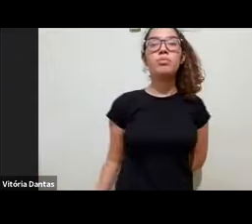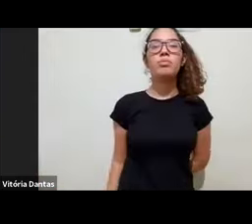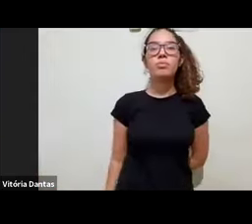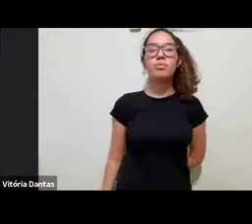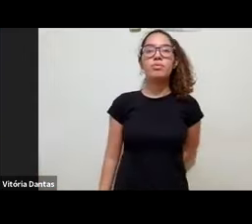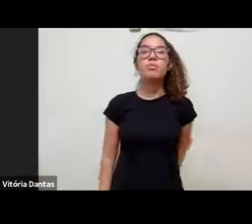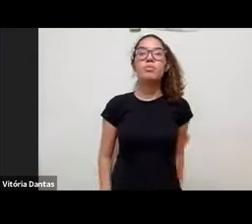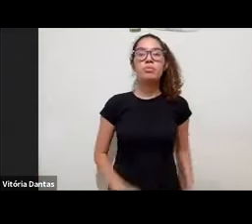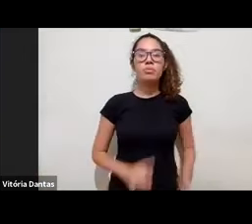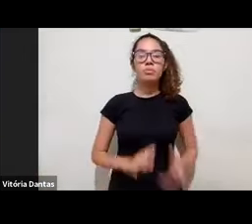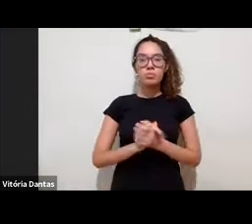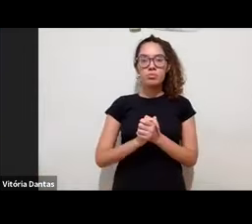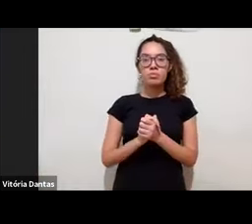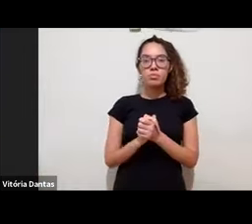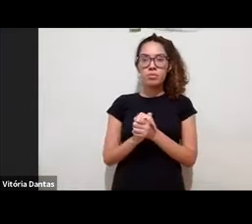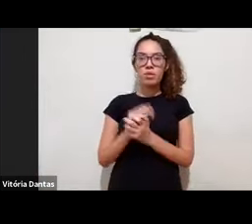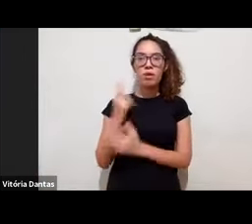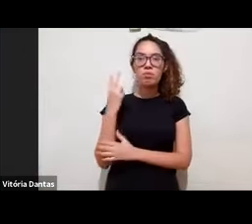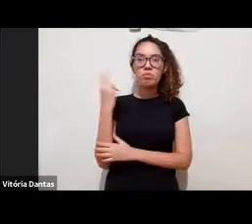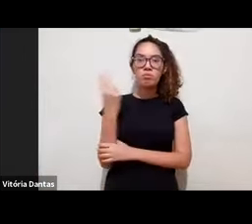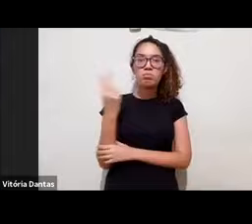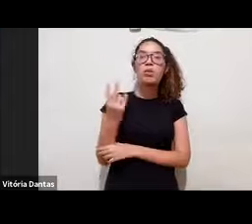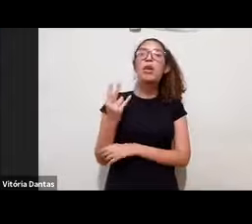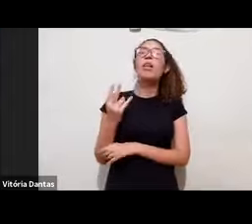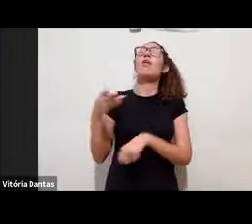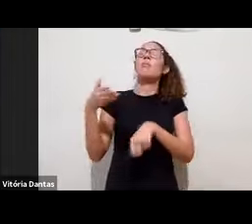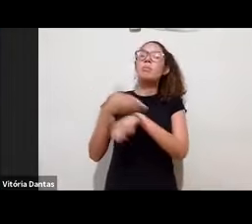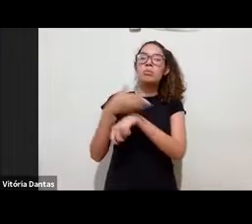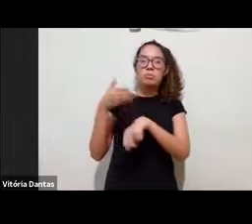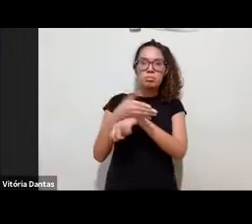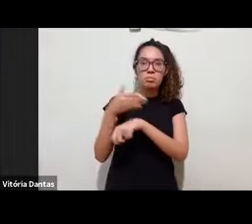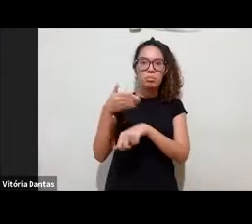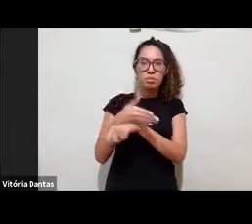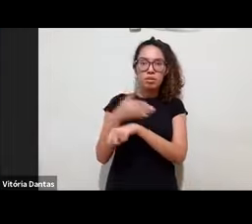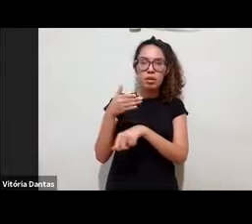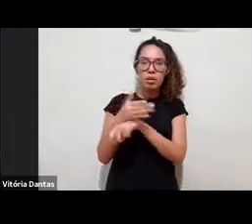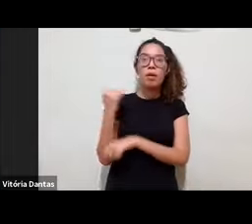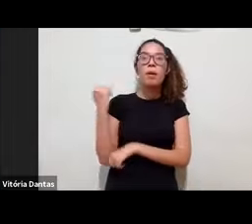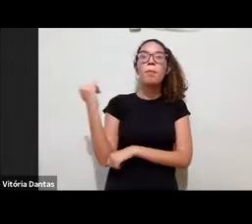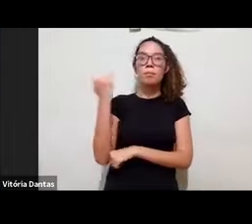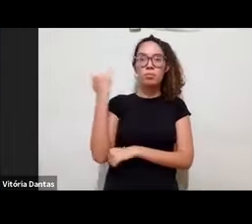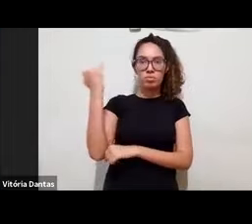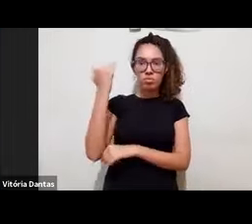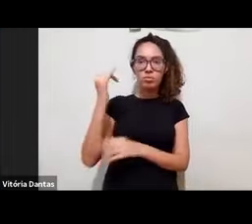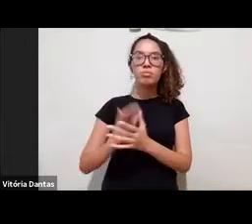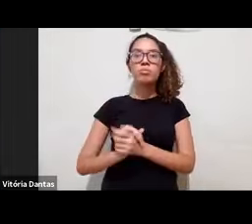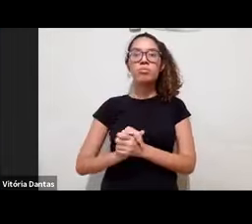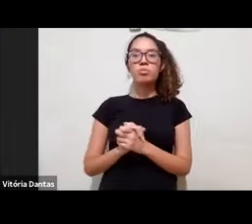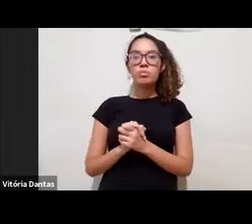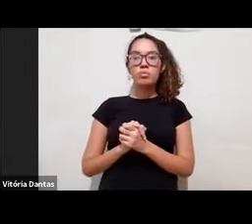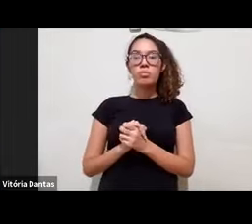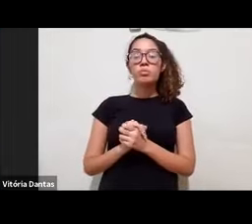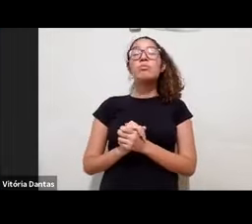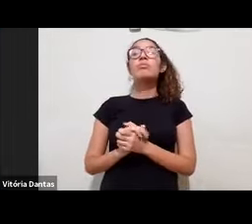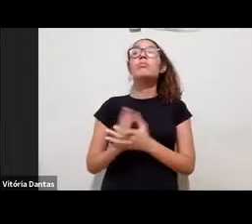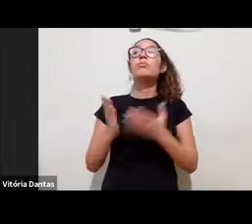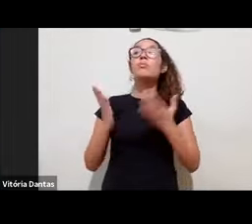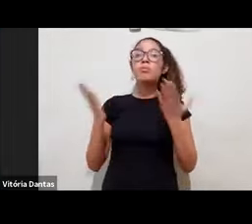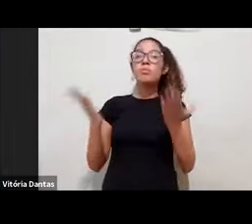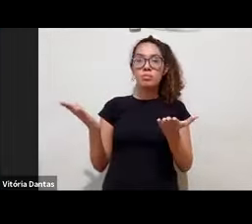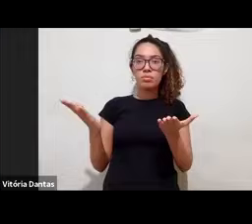esse projeto, que eu acho que é um projeto, além de um projeto de campanha de eleição, é um projeto político, sabe, Renata? Então, falar sobre o